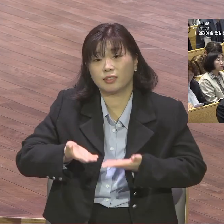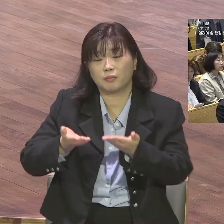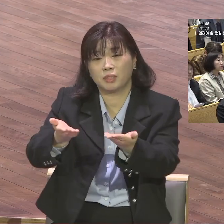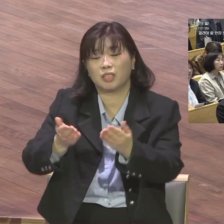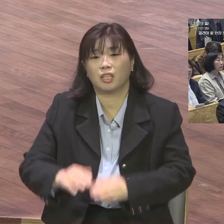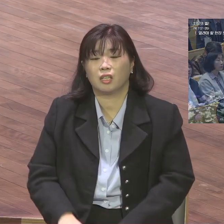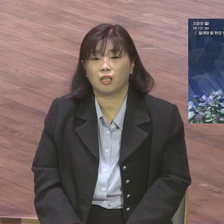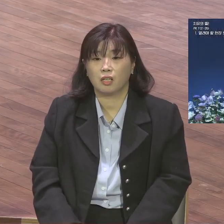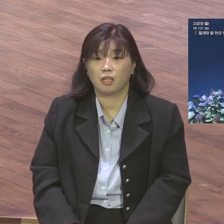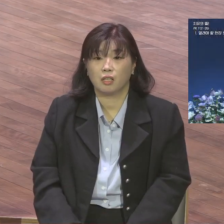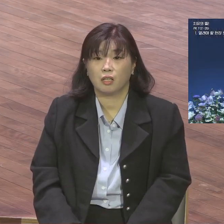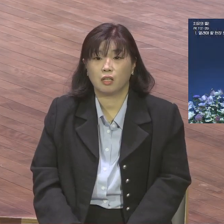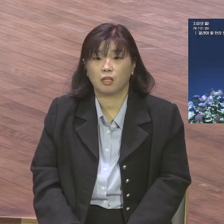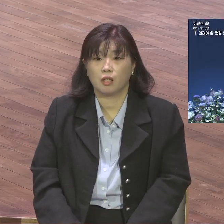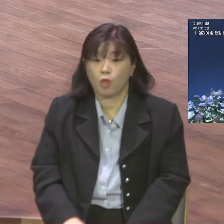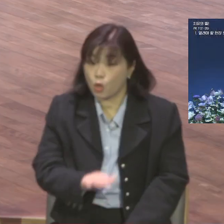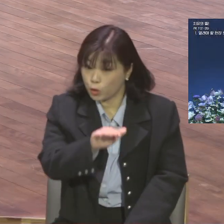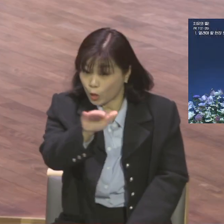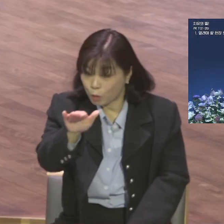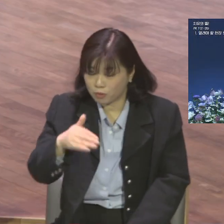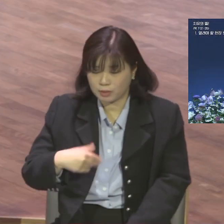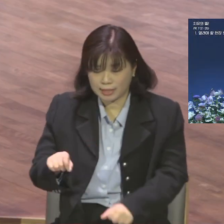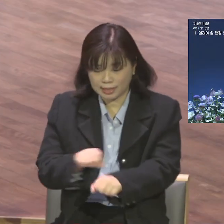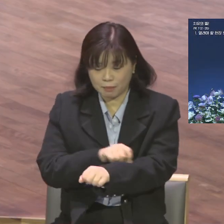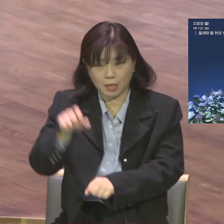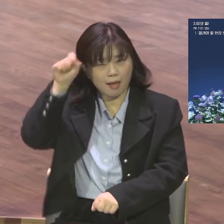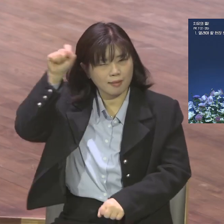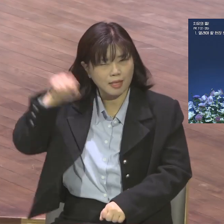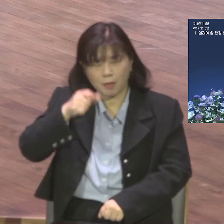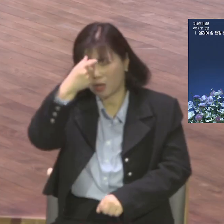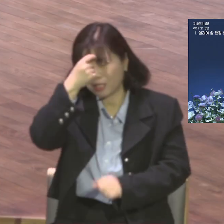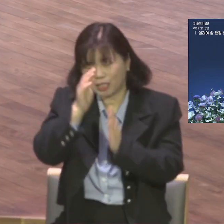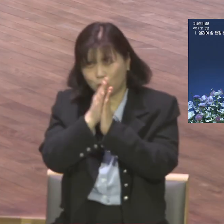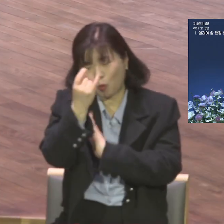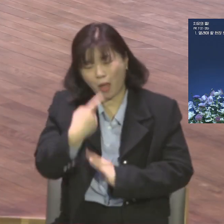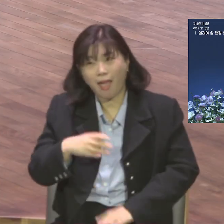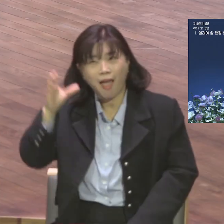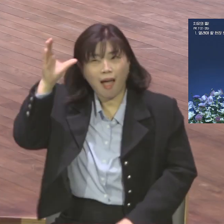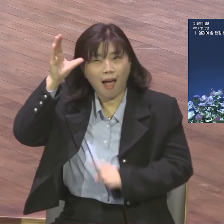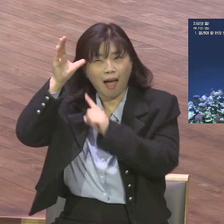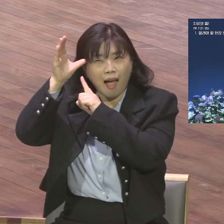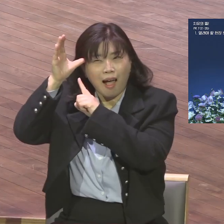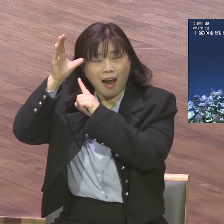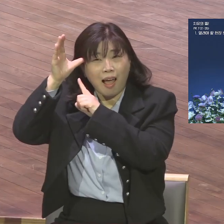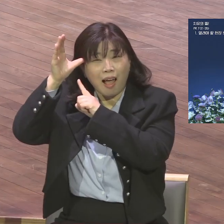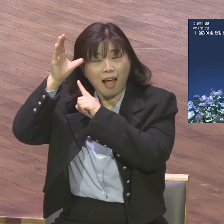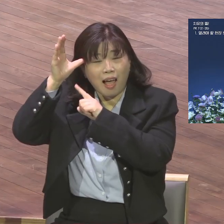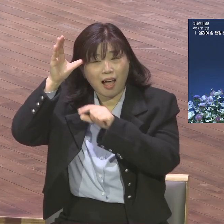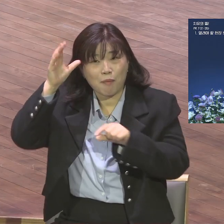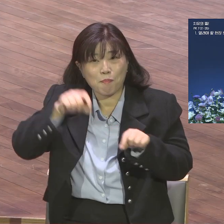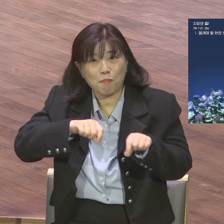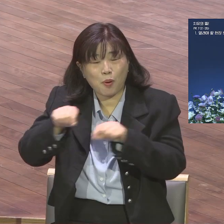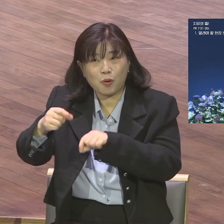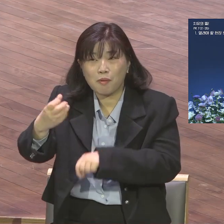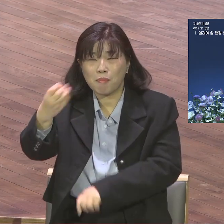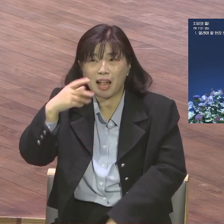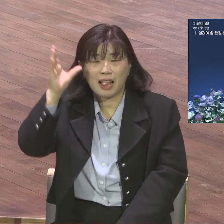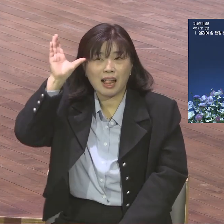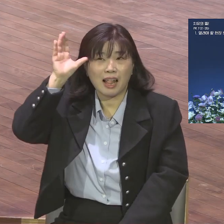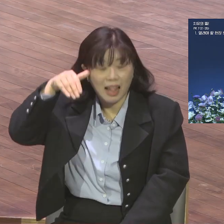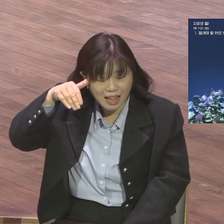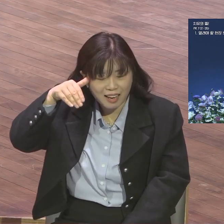특별 새벽 기도를 위해서 여러분 기도하시되 지금부터 더 기도하라고, 더 기도를 준비하라고 24, 25 영혼